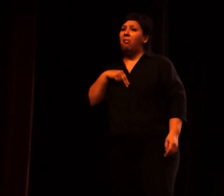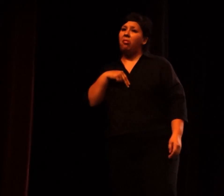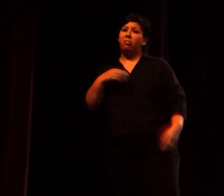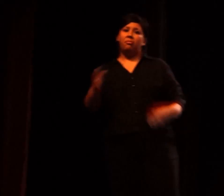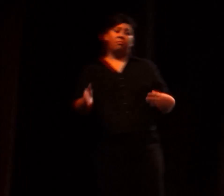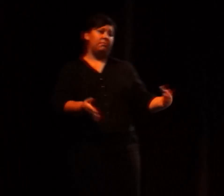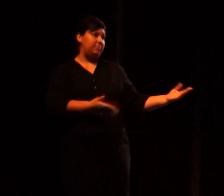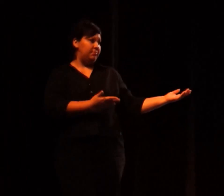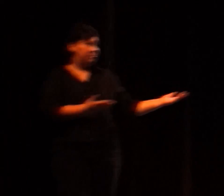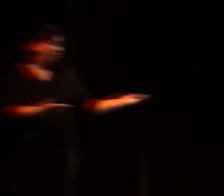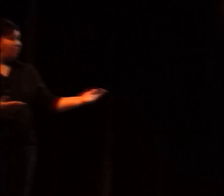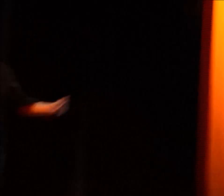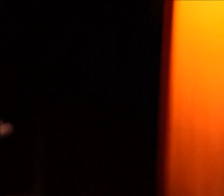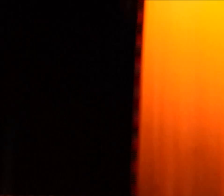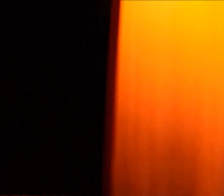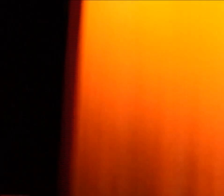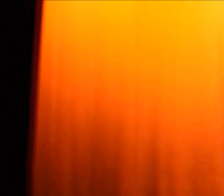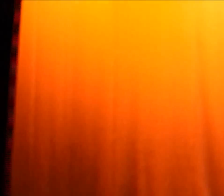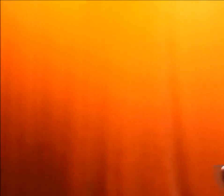venderlos.